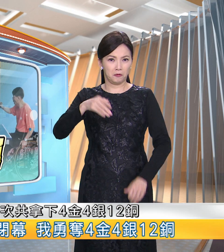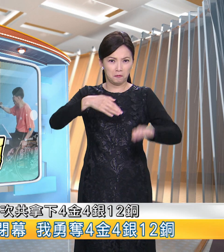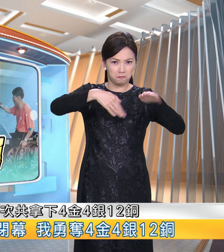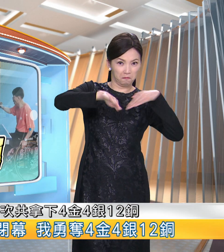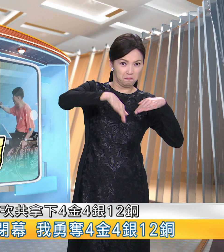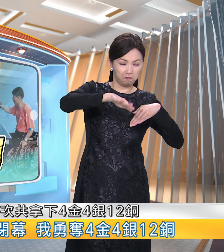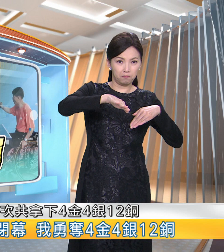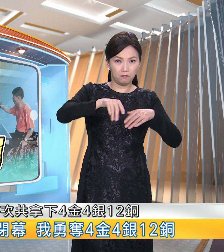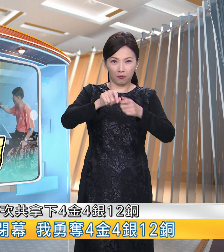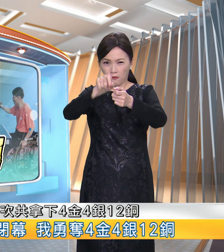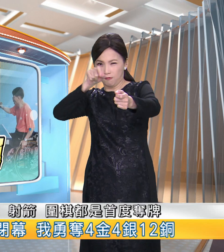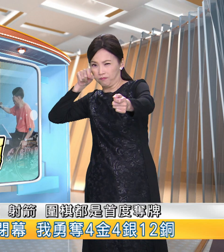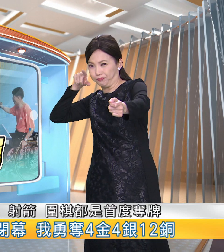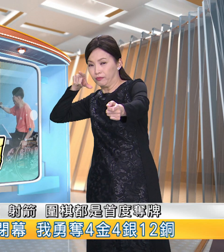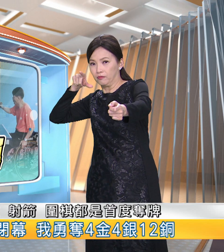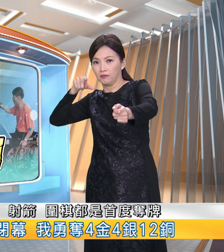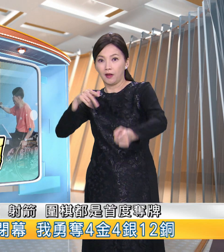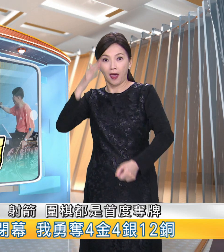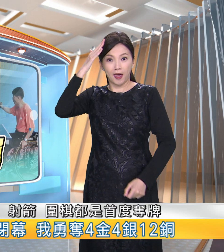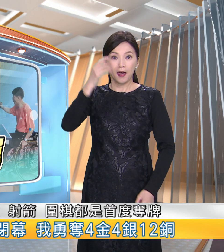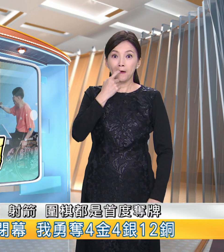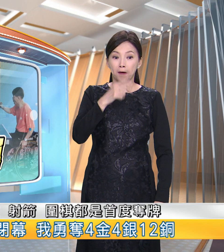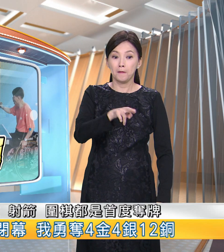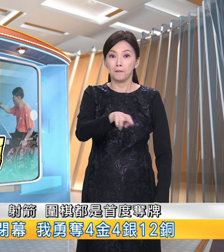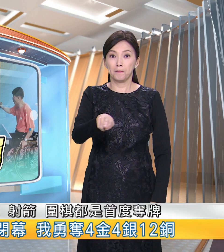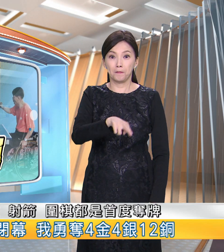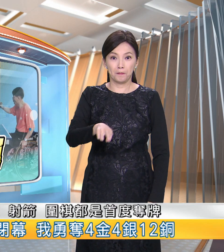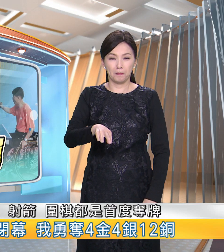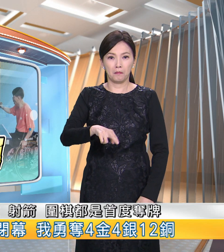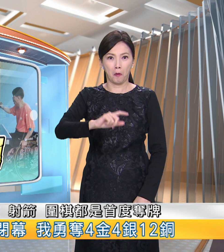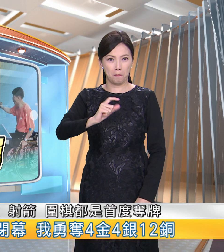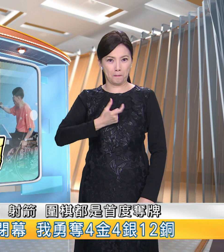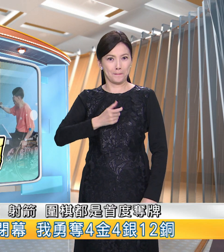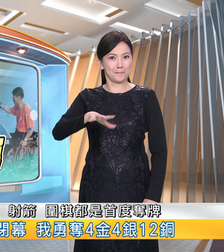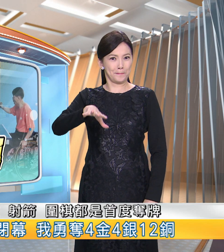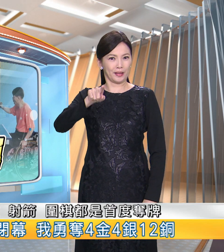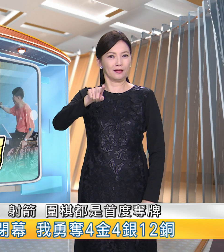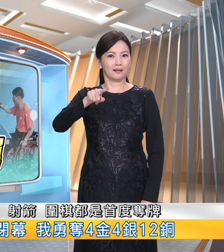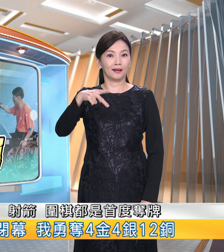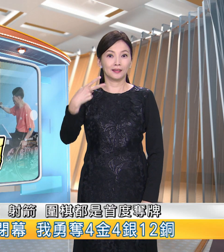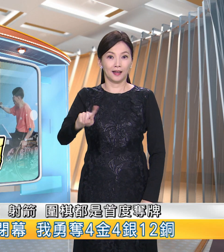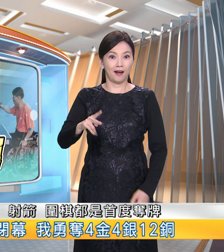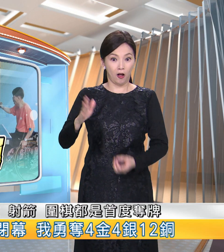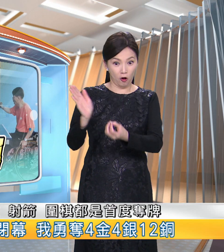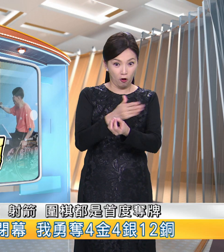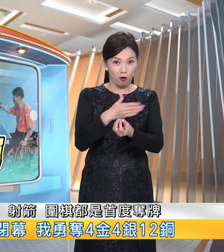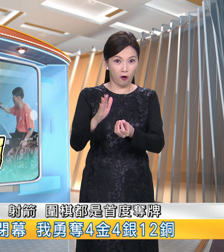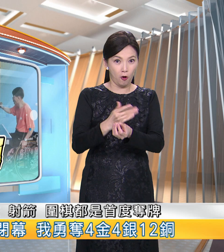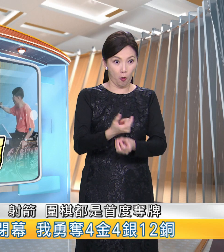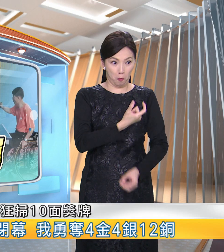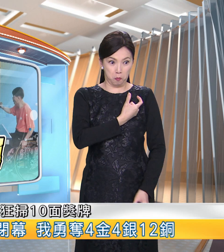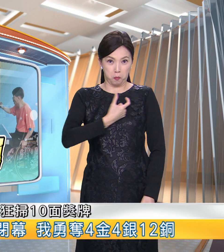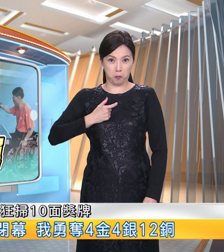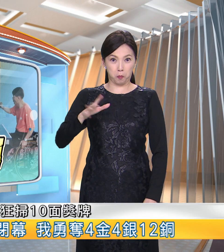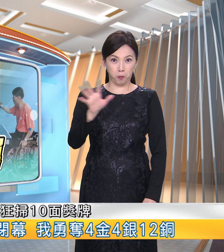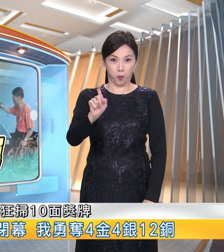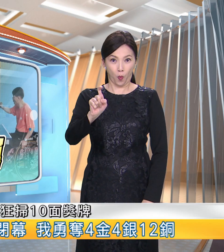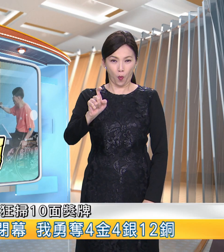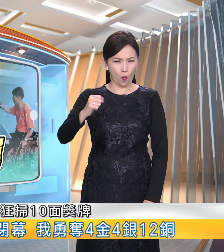4金4银12铜，其中在跆拳道、射箭跟围棋都是首度夺牌，而桌球队更是狂扫